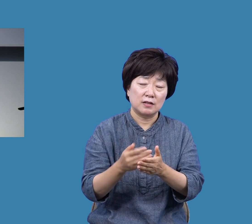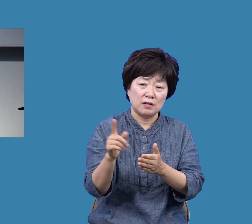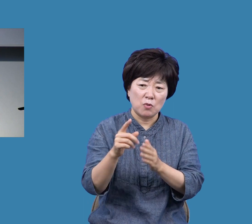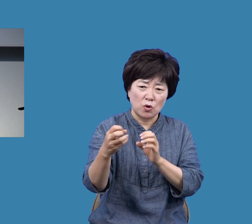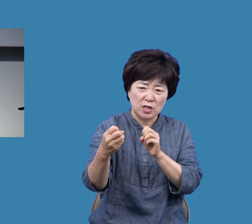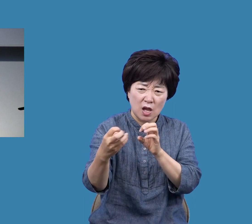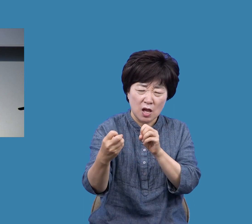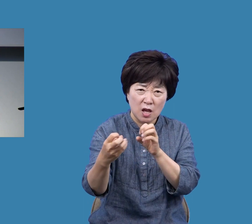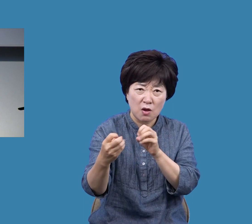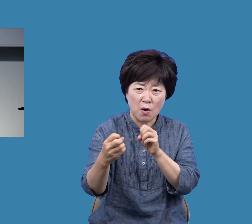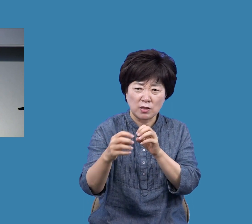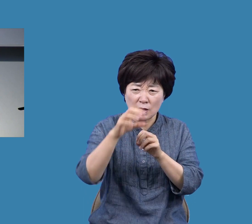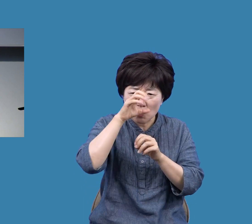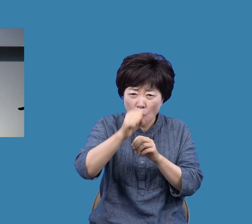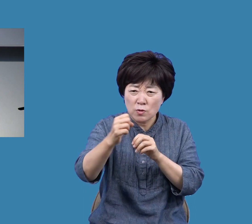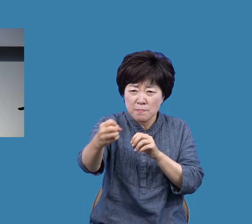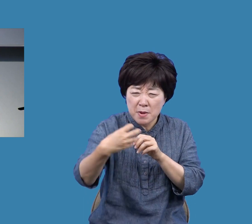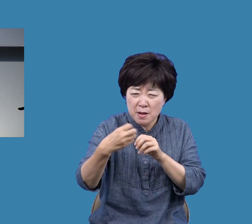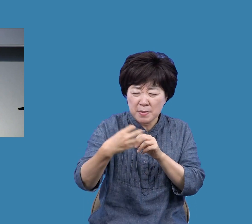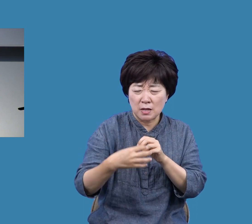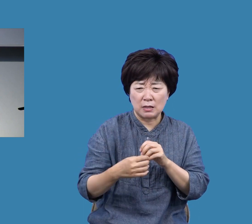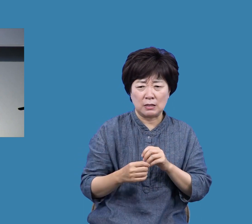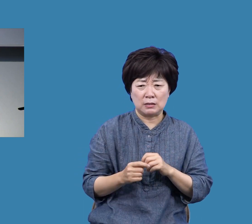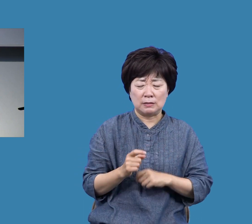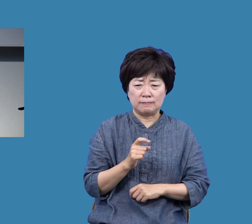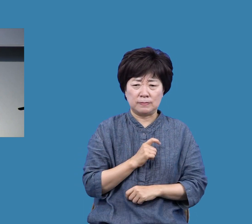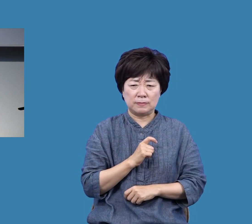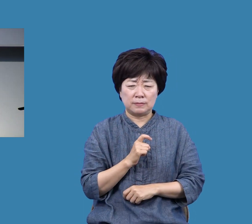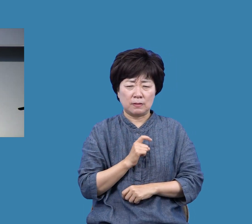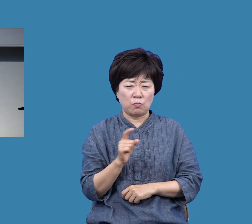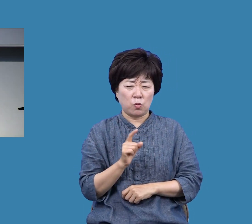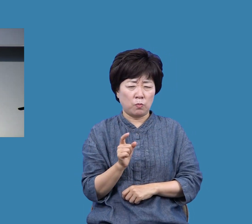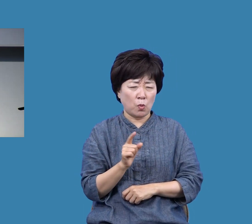얘기하는데 막 좋은 얘기를 하는데 무슨 꿍꿍이지?